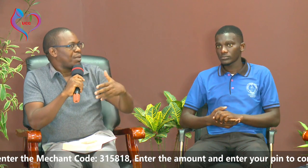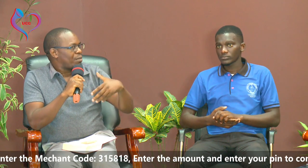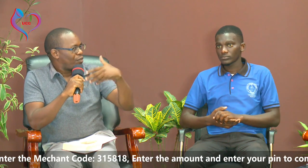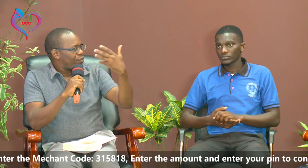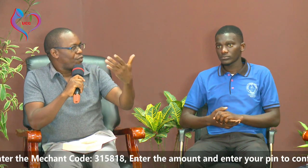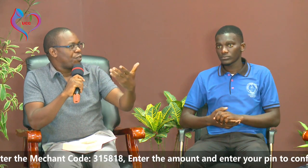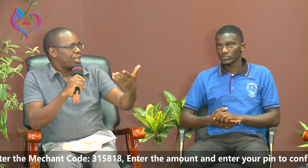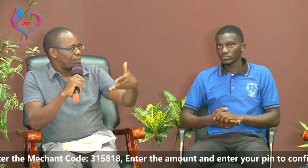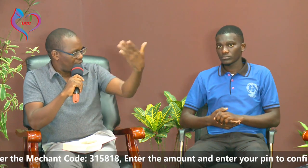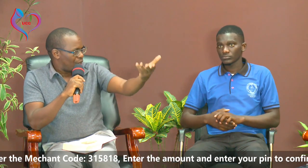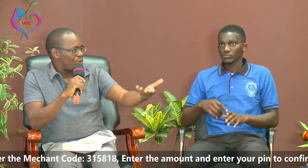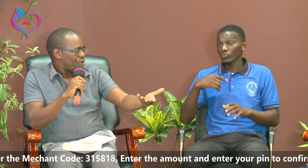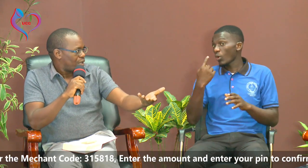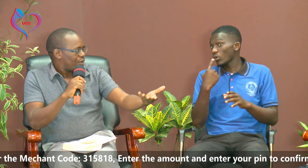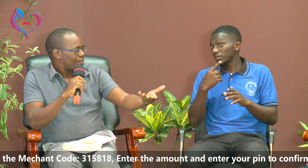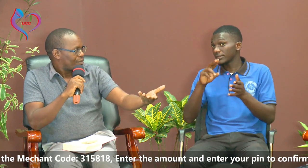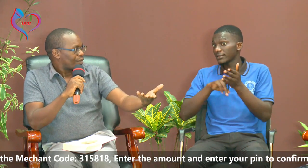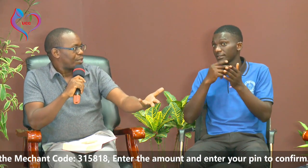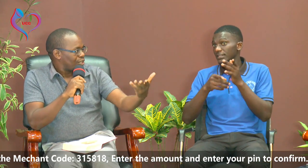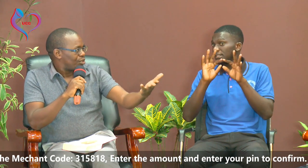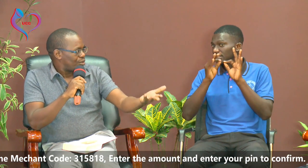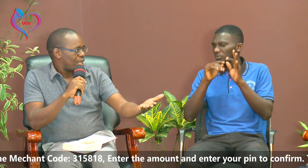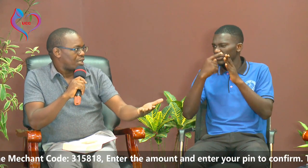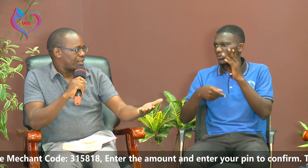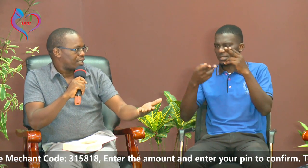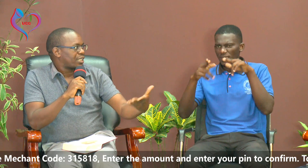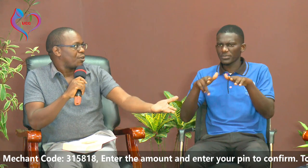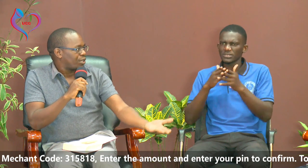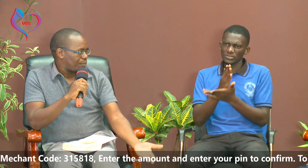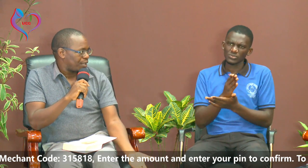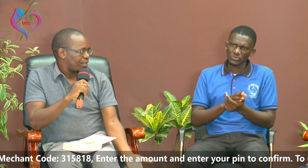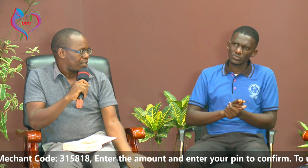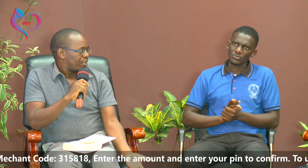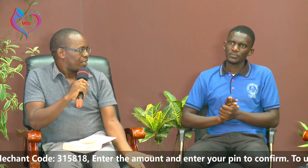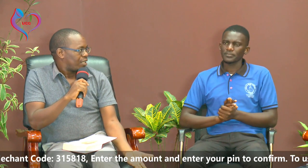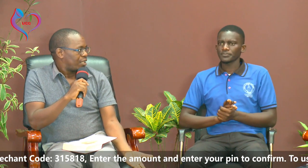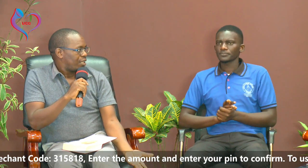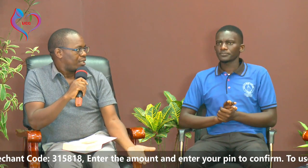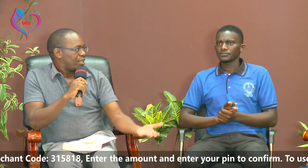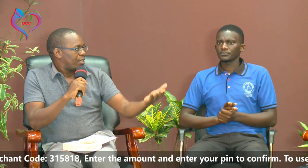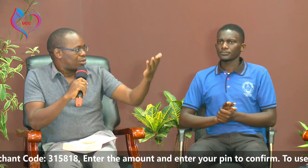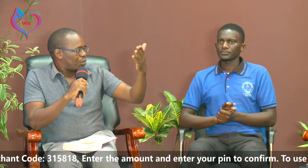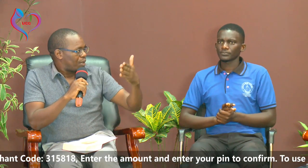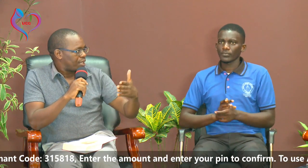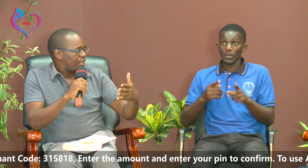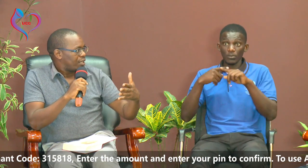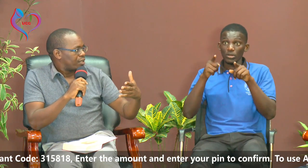balema kuvunula kibeerawo. Babula bigambo bichi kinyonyola. It cannot happen. Na echo bomanya